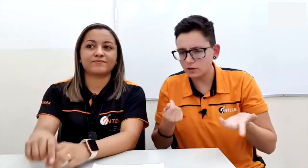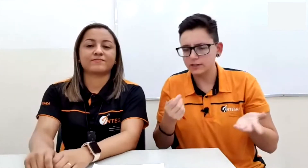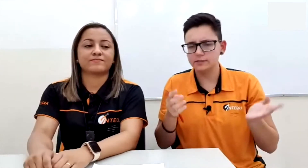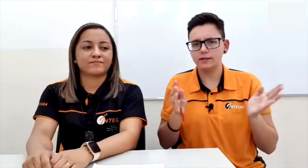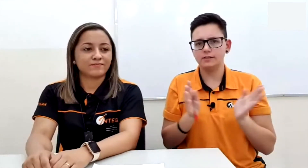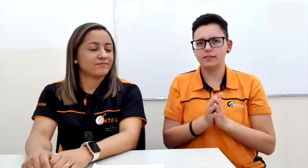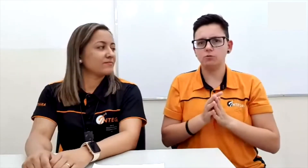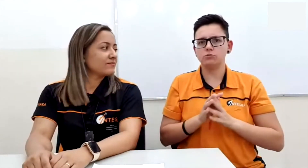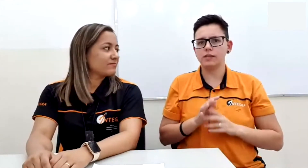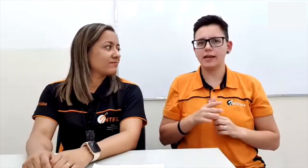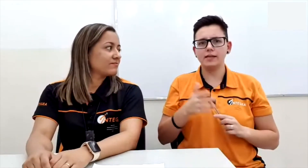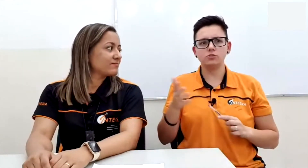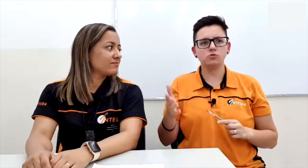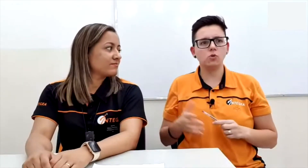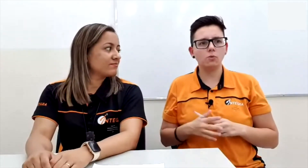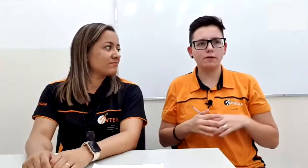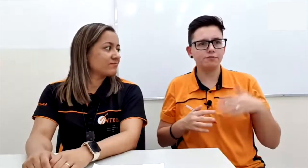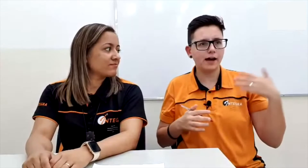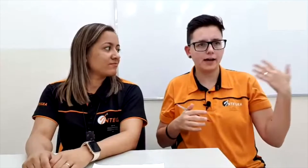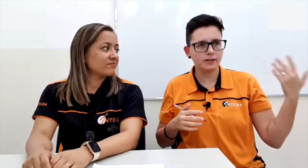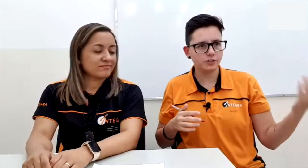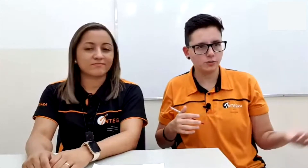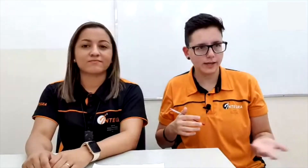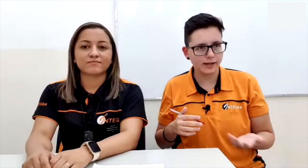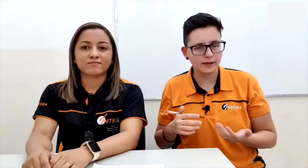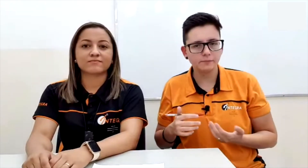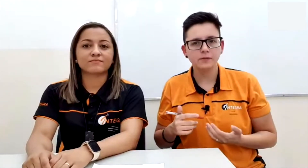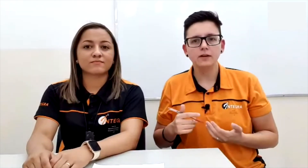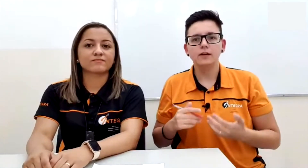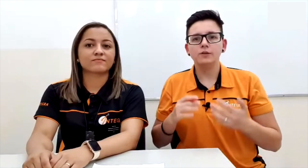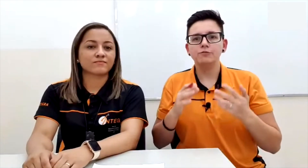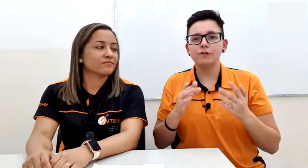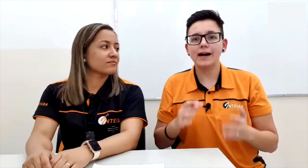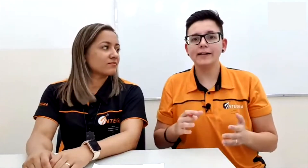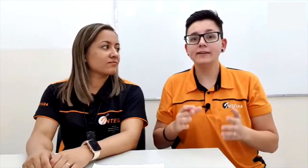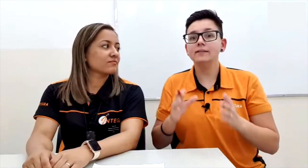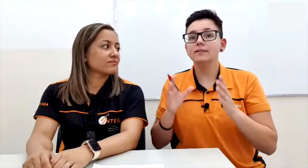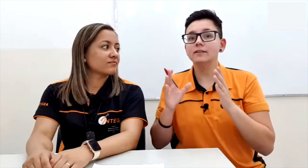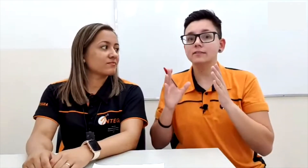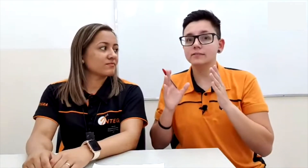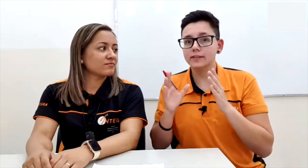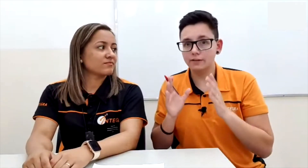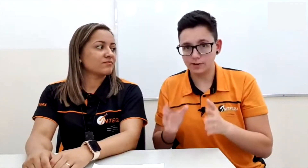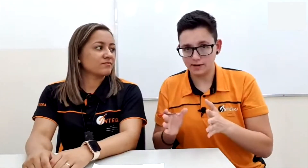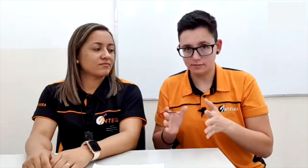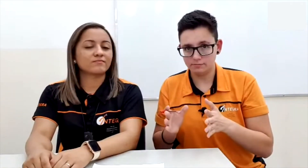hora de sinalizar um texto ou uma fala de alguém, vai travar.